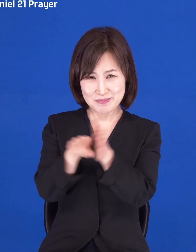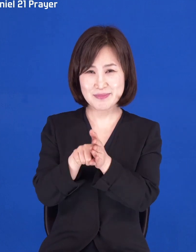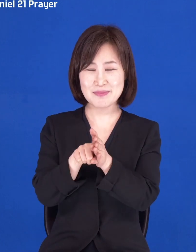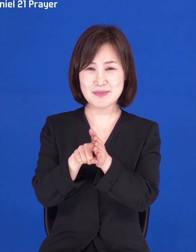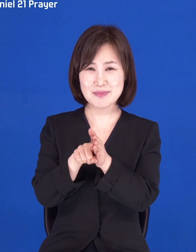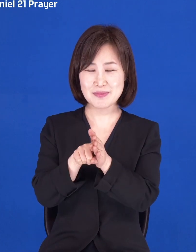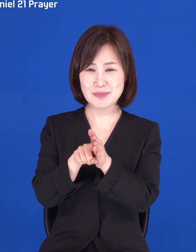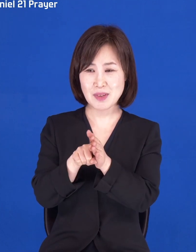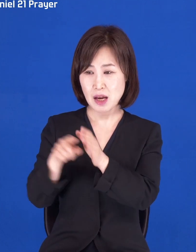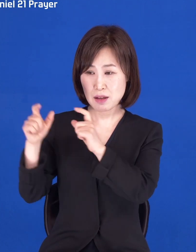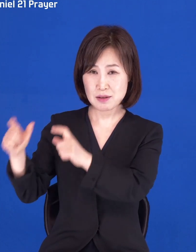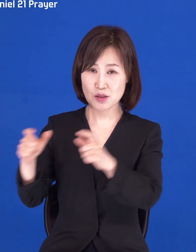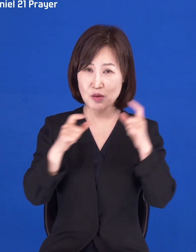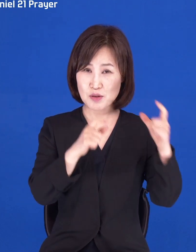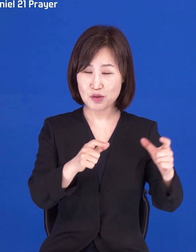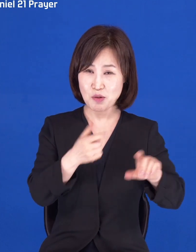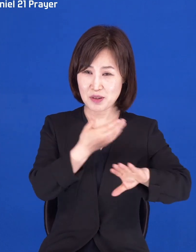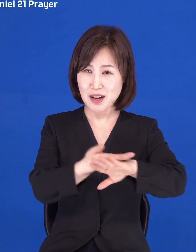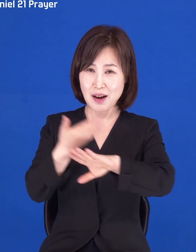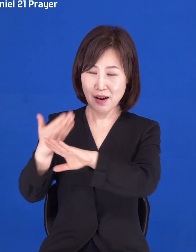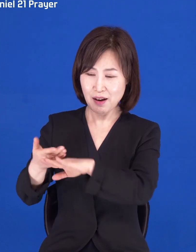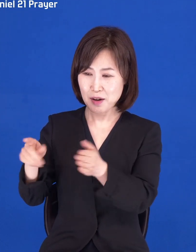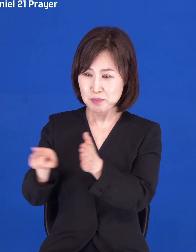지역에서 신앙생활을 해오시다가